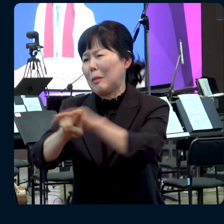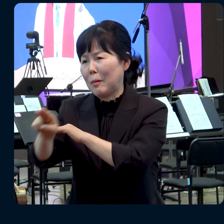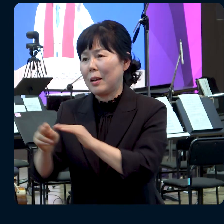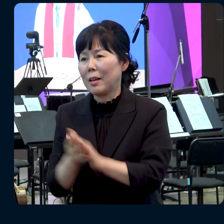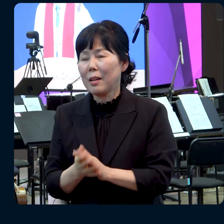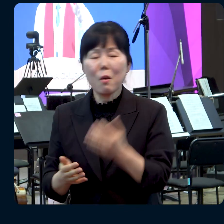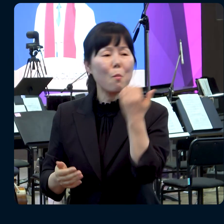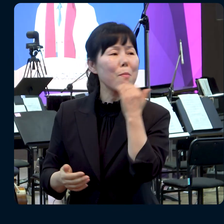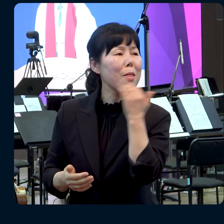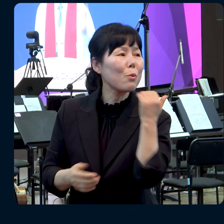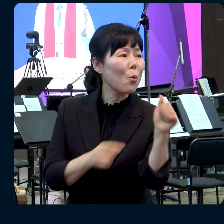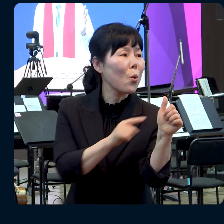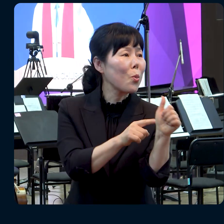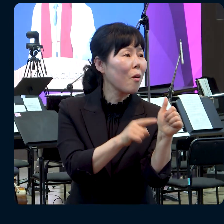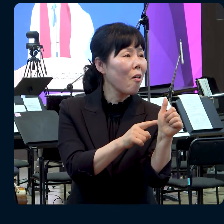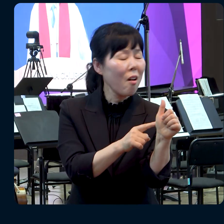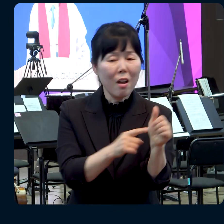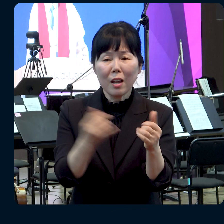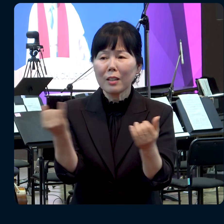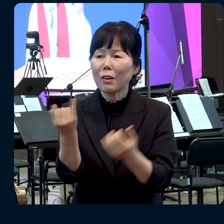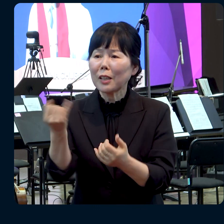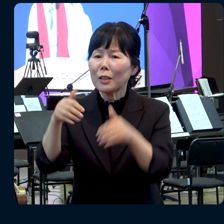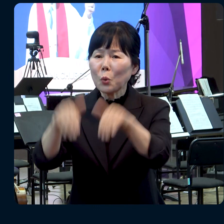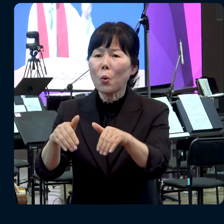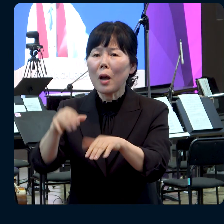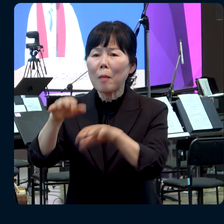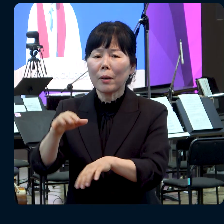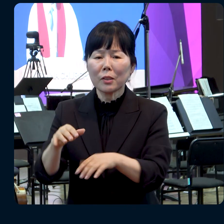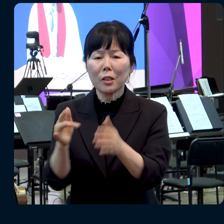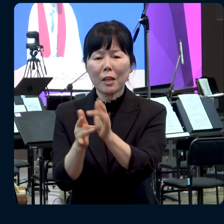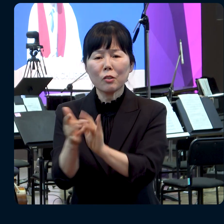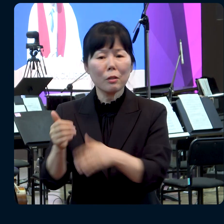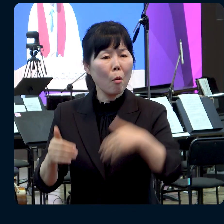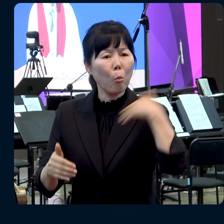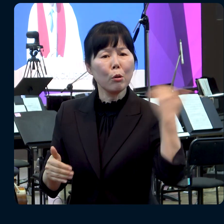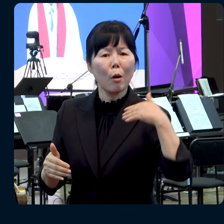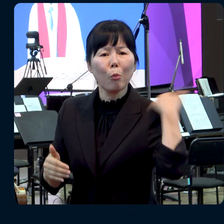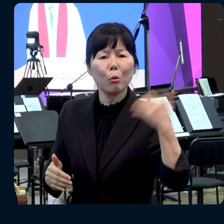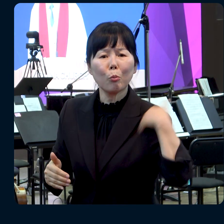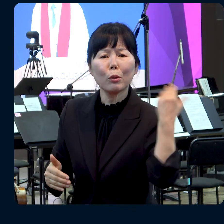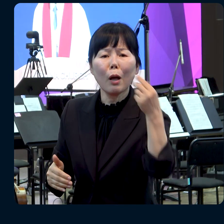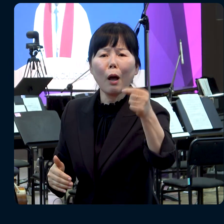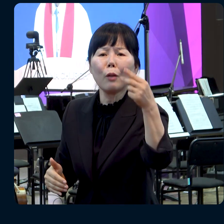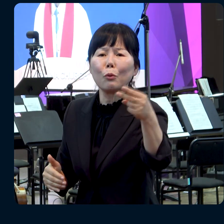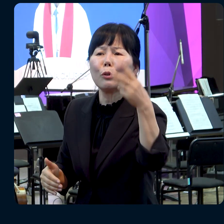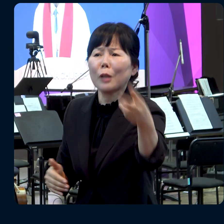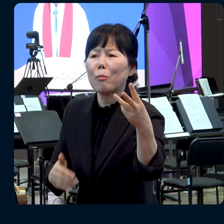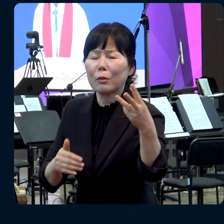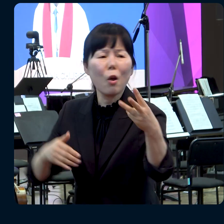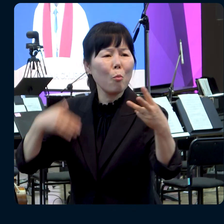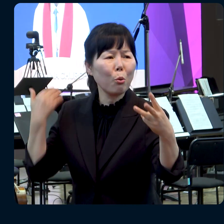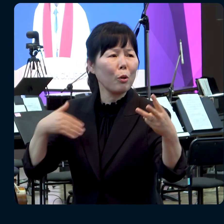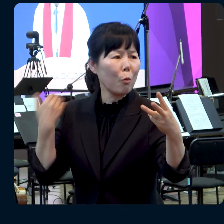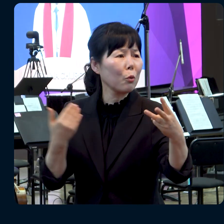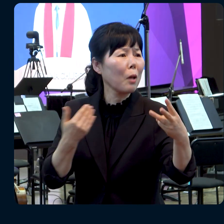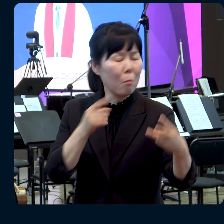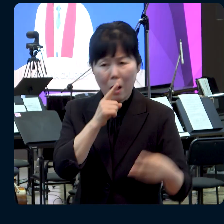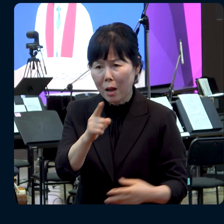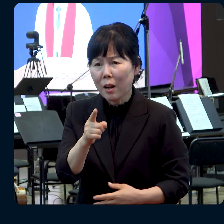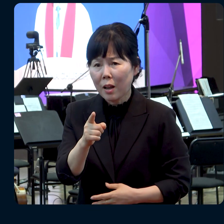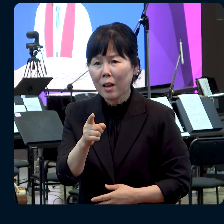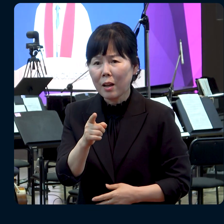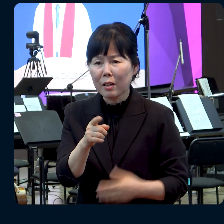있는 베드로가 계집종 앞에서 예수님을 모른다고 3번이나 부인했던 이야기 있죠. 그게 베드로만의 이야기라고 생각하세요?